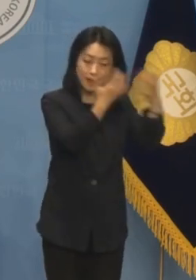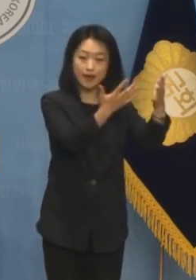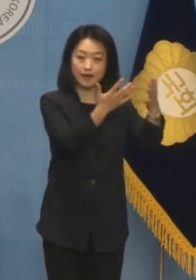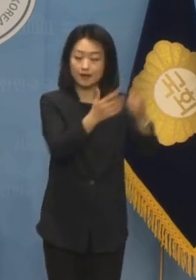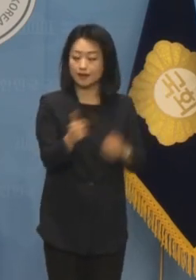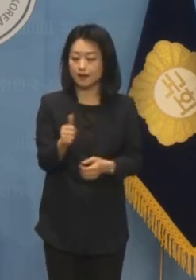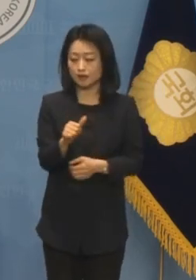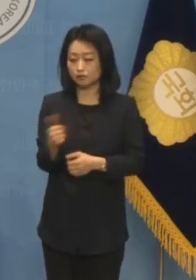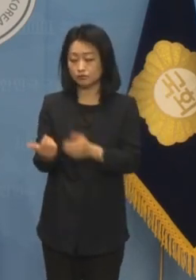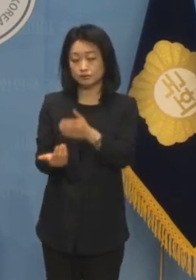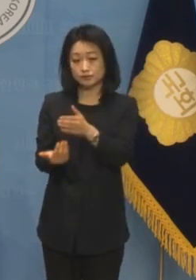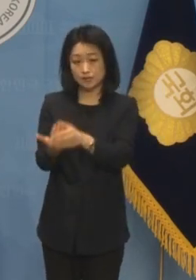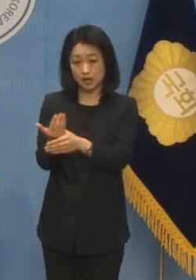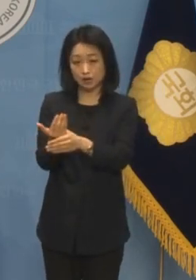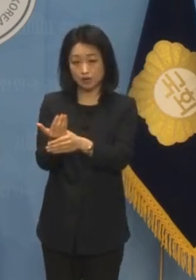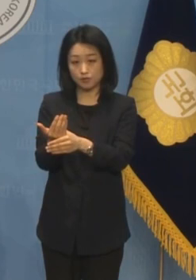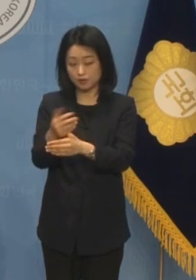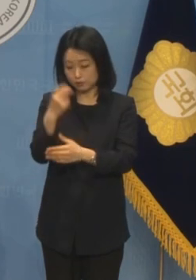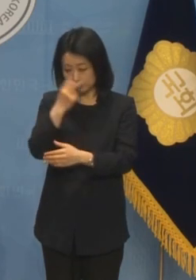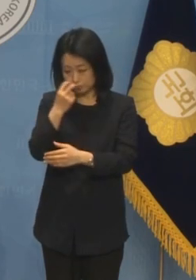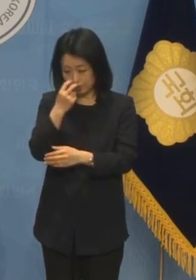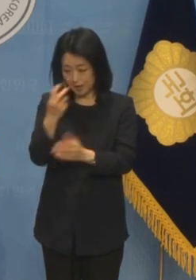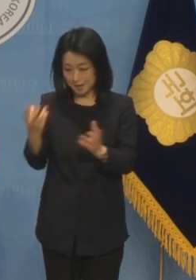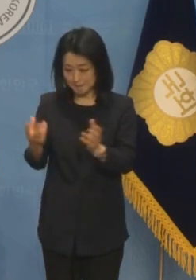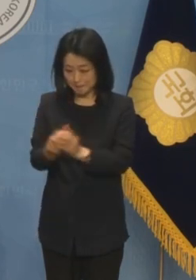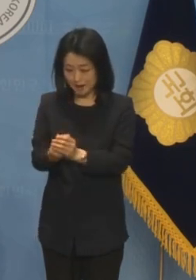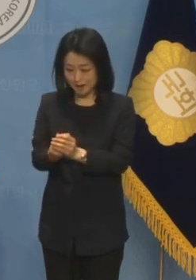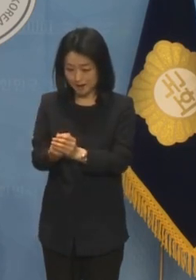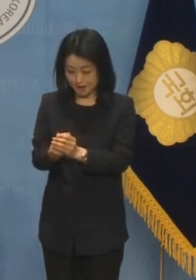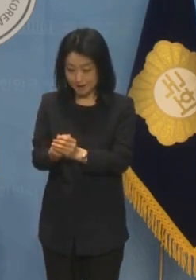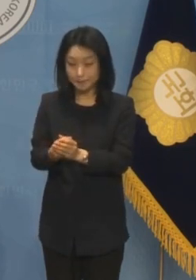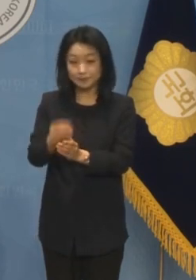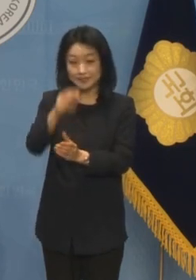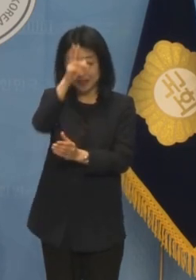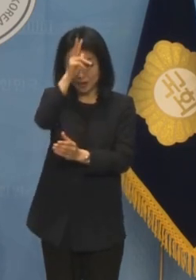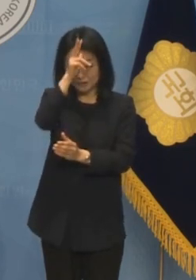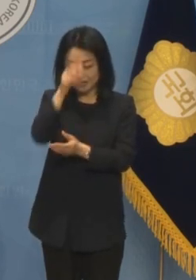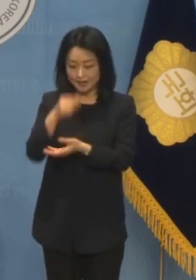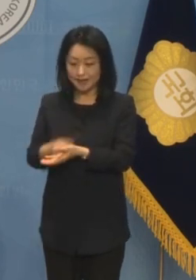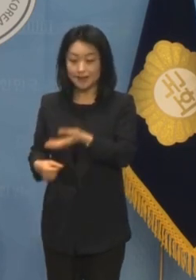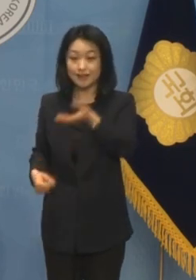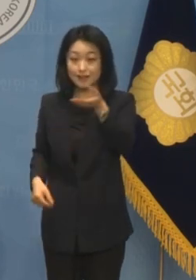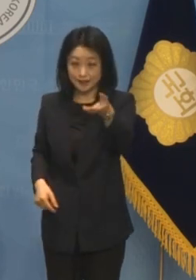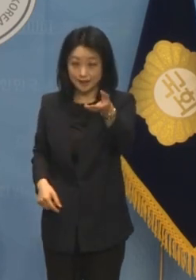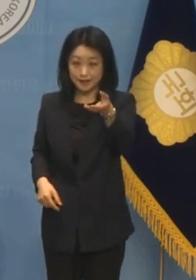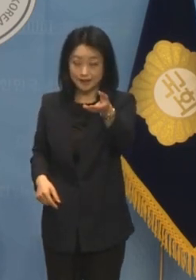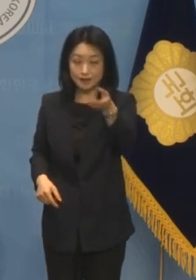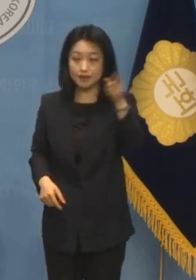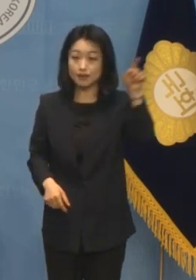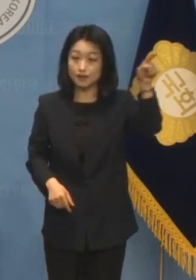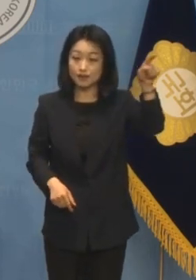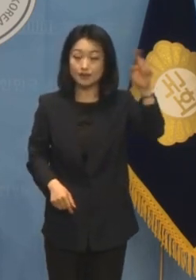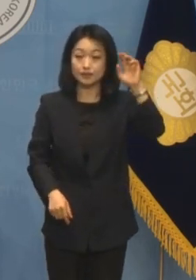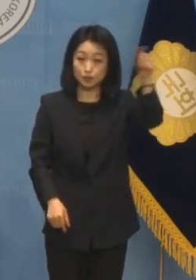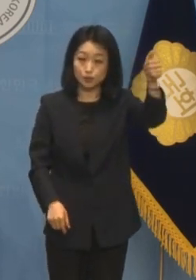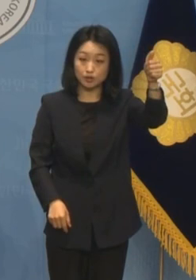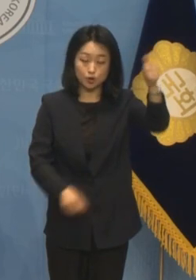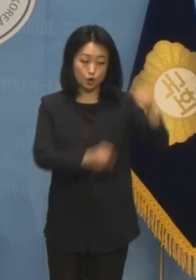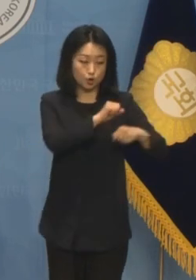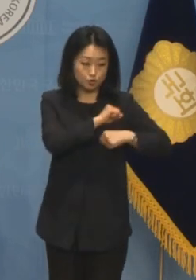해병대원 순직 사건이 경찰에 이첩되던 날 윤석열 대통령이 이종섭 국방부